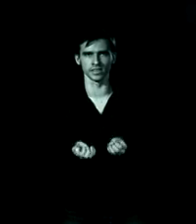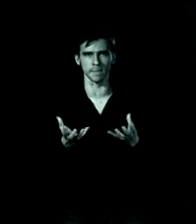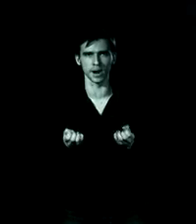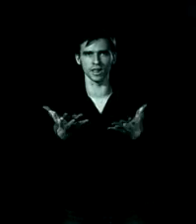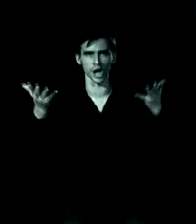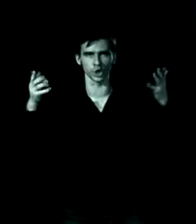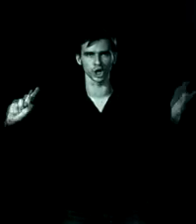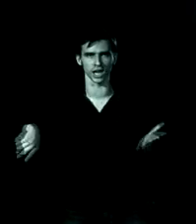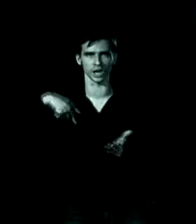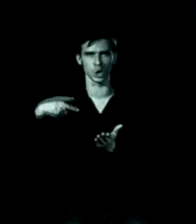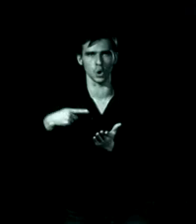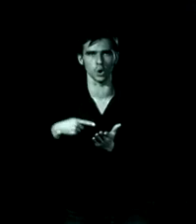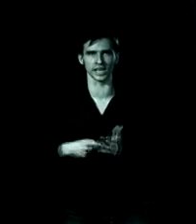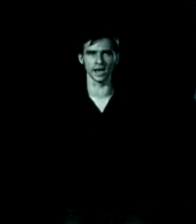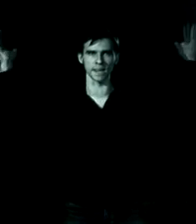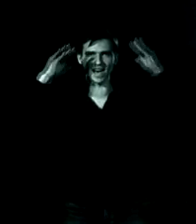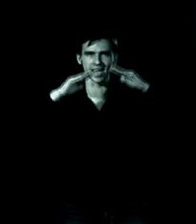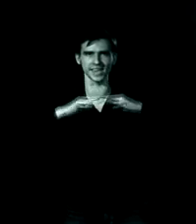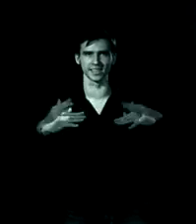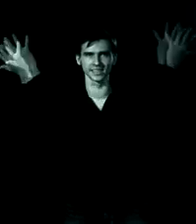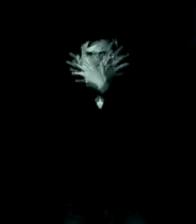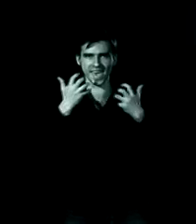На пылающий город падает день.